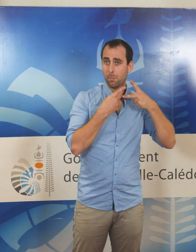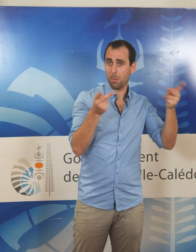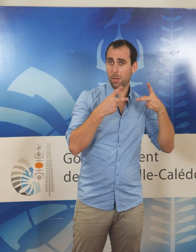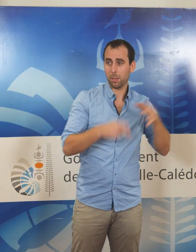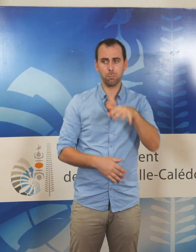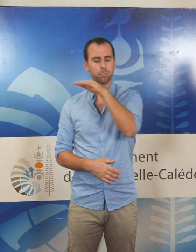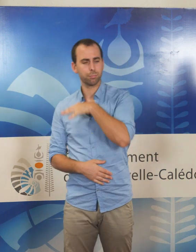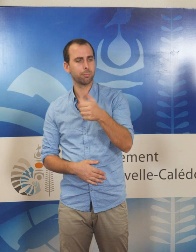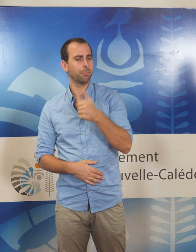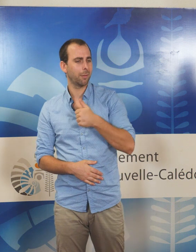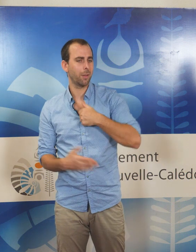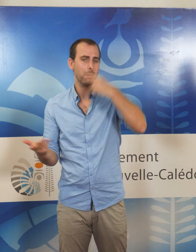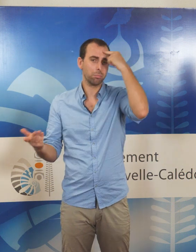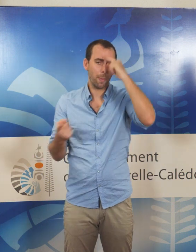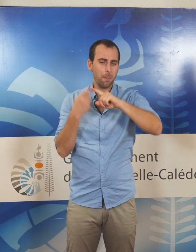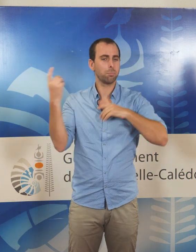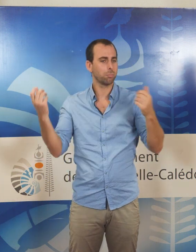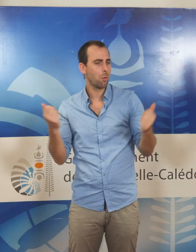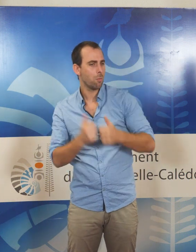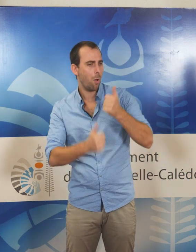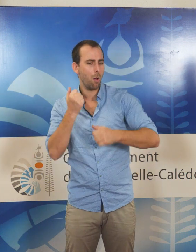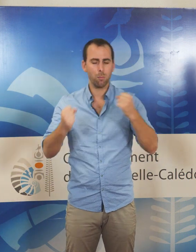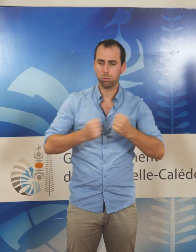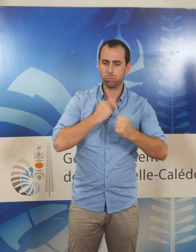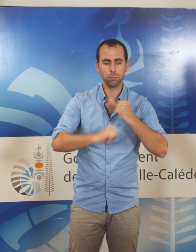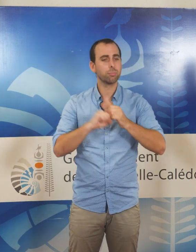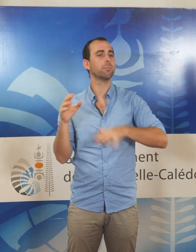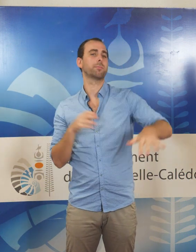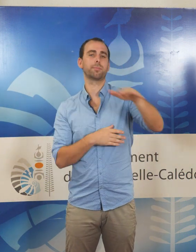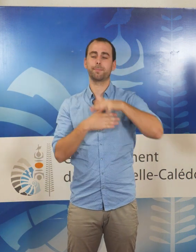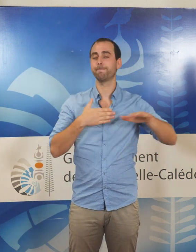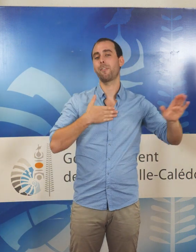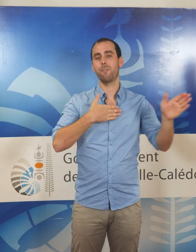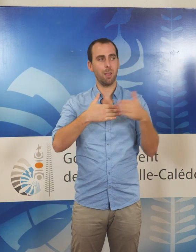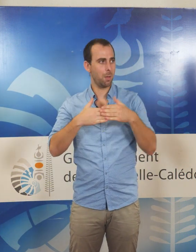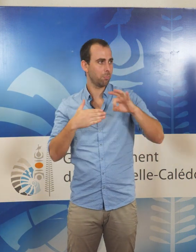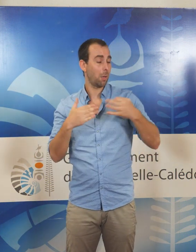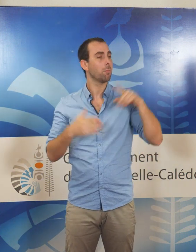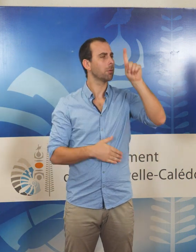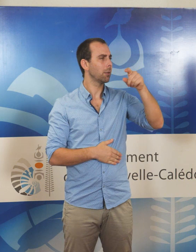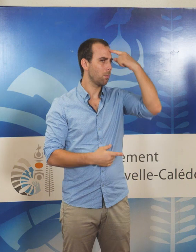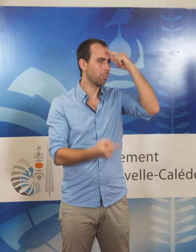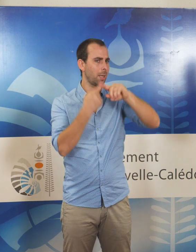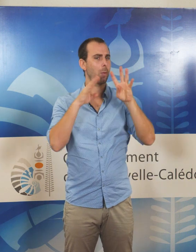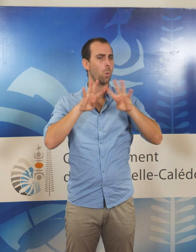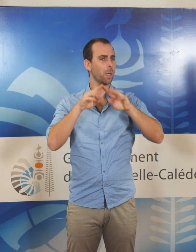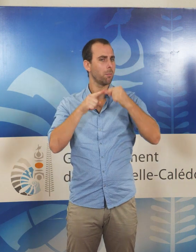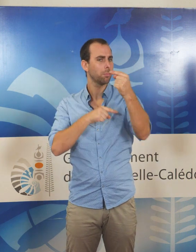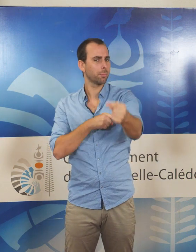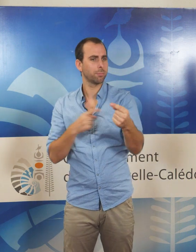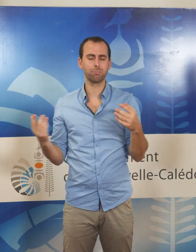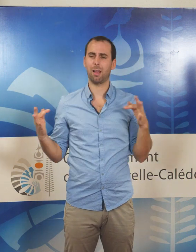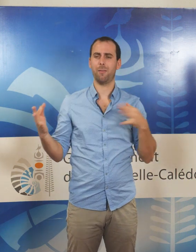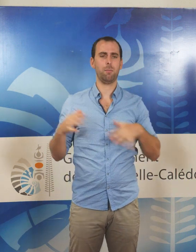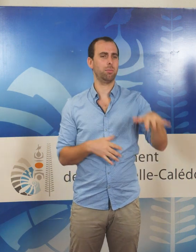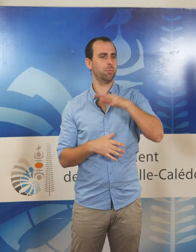d'une activité sportive ou de loisirs sont fermées au public. C'est une question pour le week-end à venir. Qu'en est-il des prestataires de loisirs,